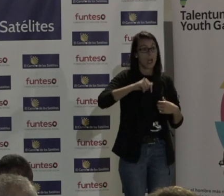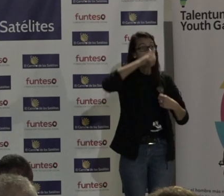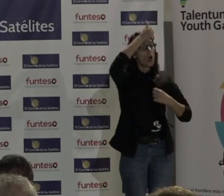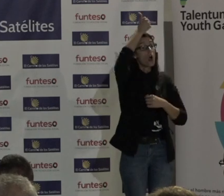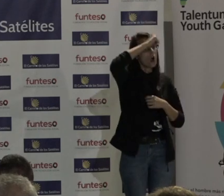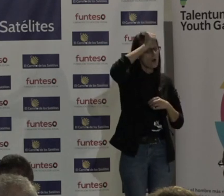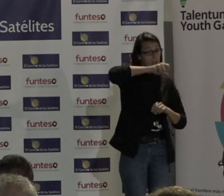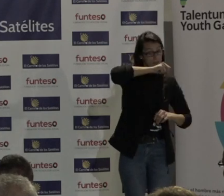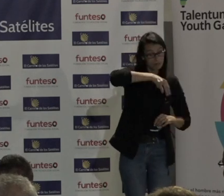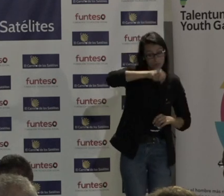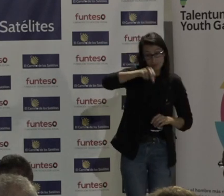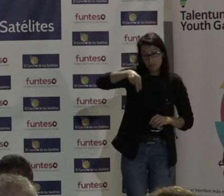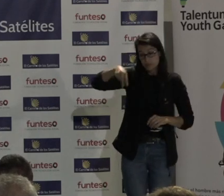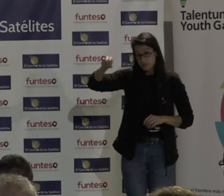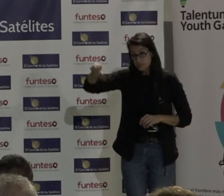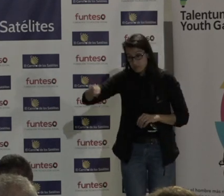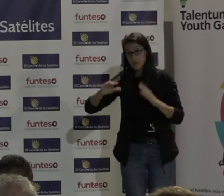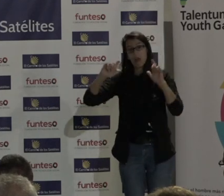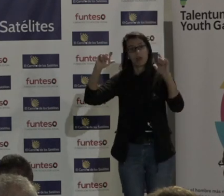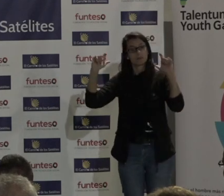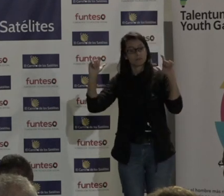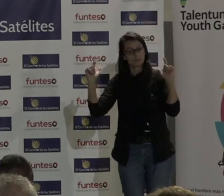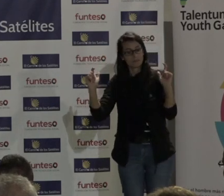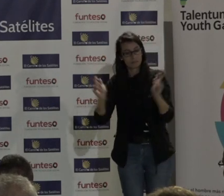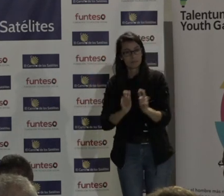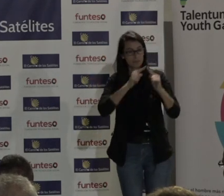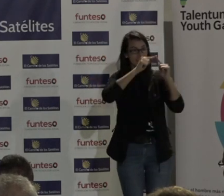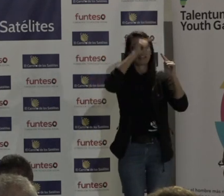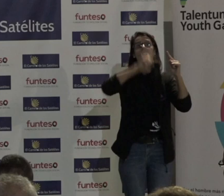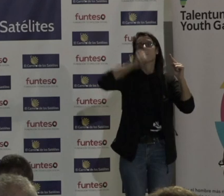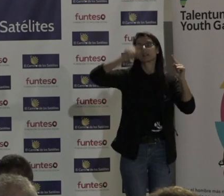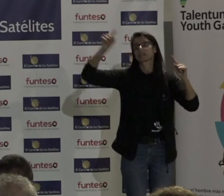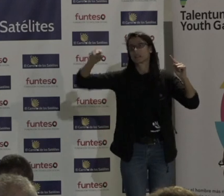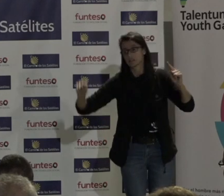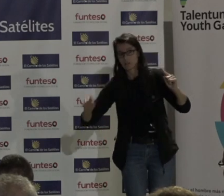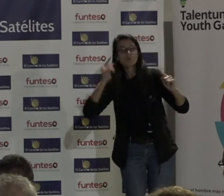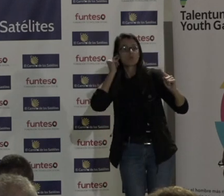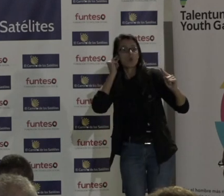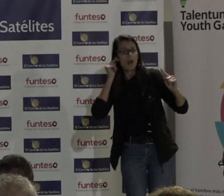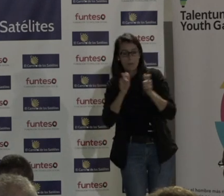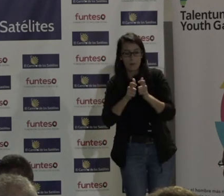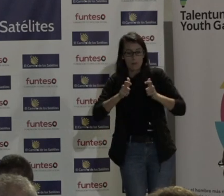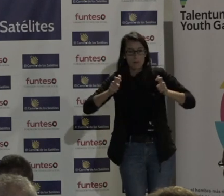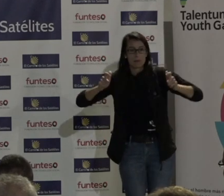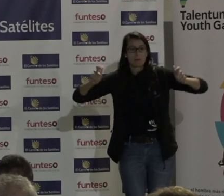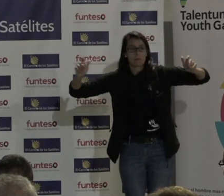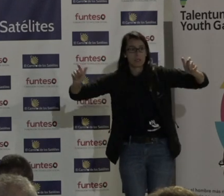camino, digamos desde el punto de vista de la estadística, y cada vez hay más mujeres en el